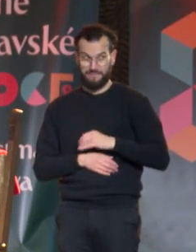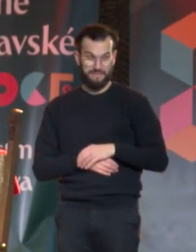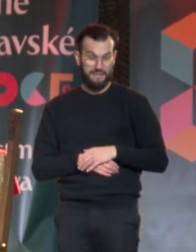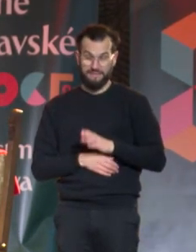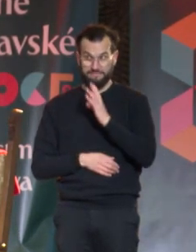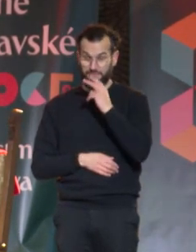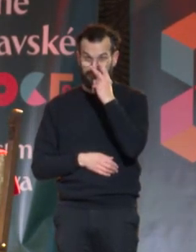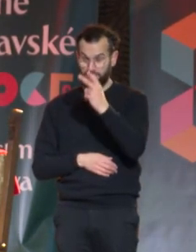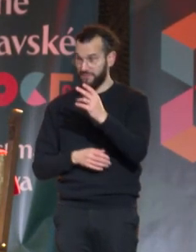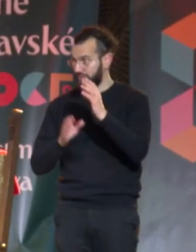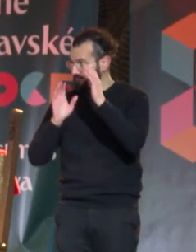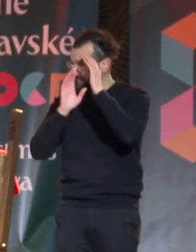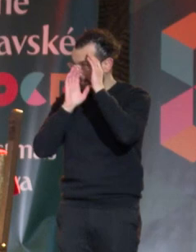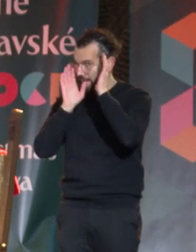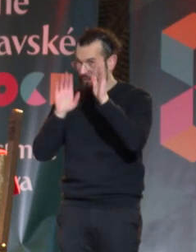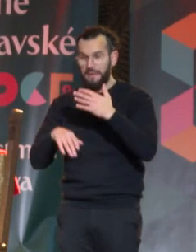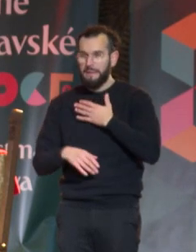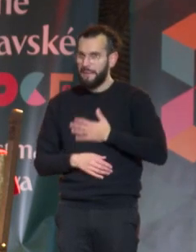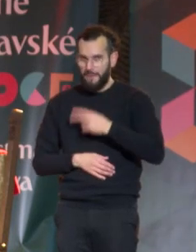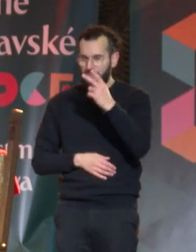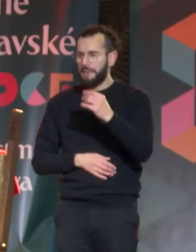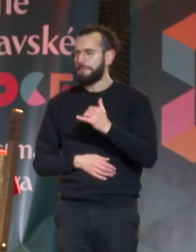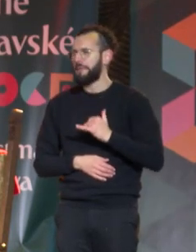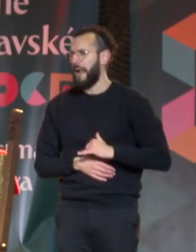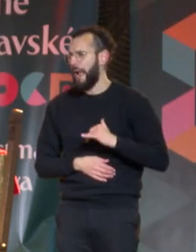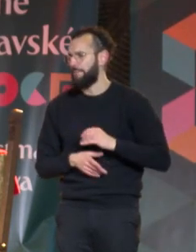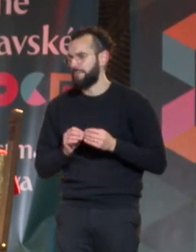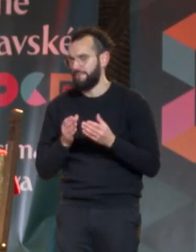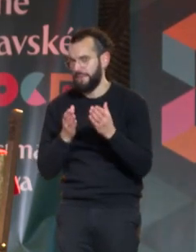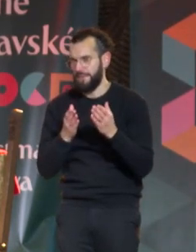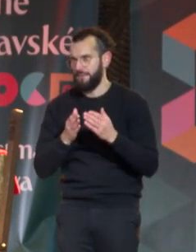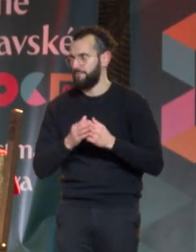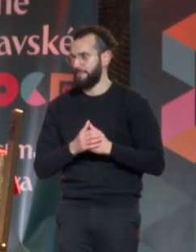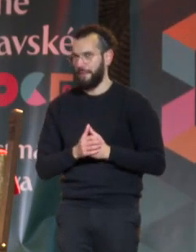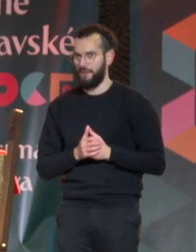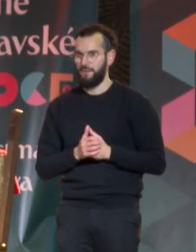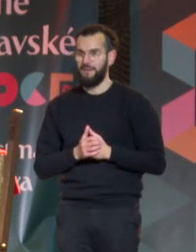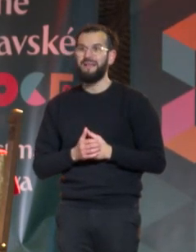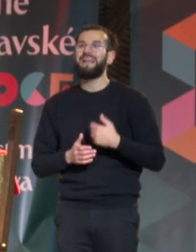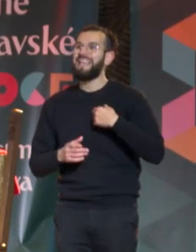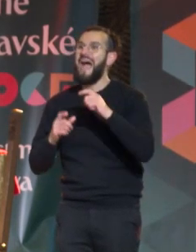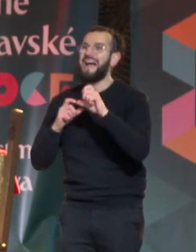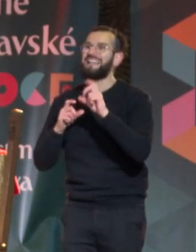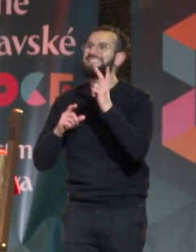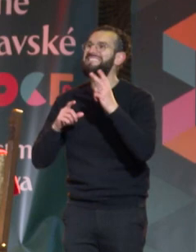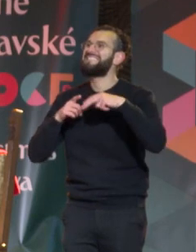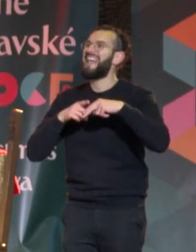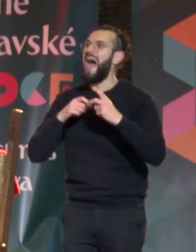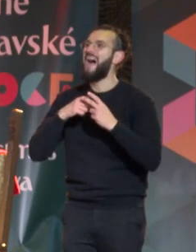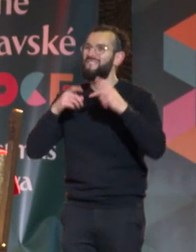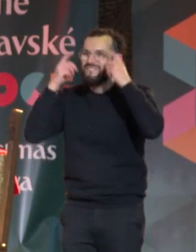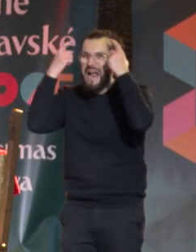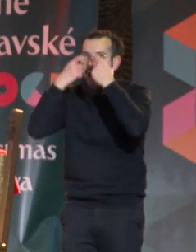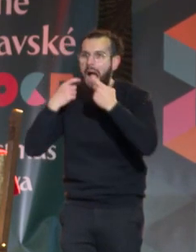to pozerať. Veľmi nerád sa pozerám na trápne veci. Ja som Slávka. Ozve sa domom